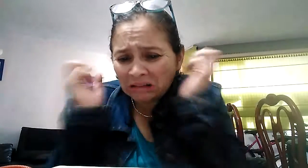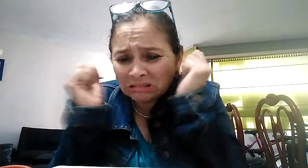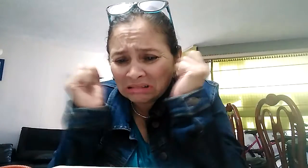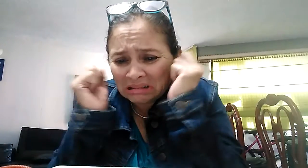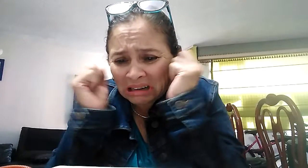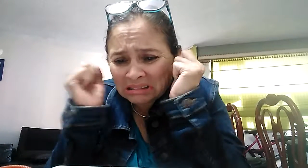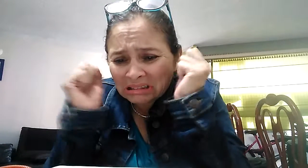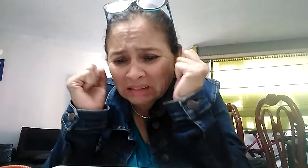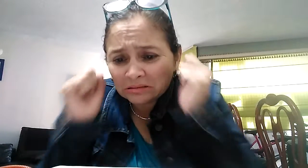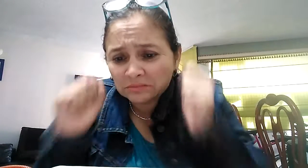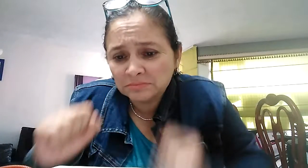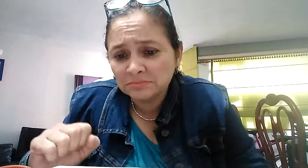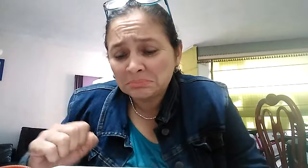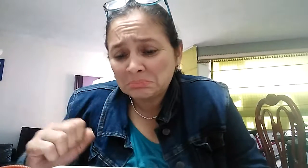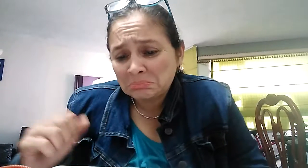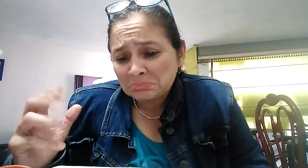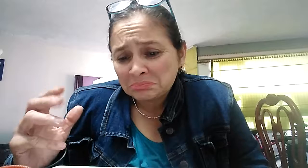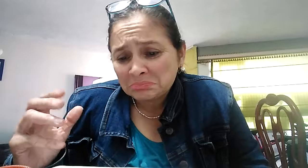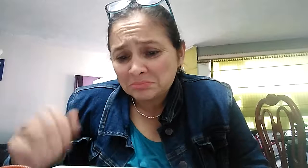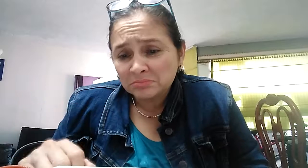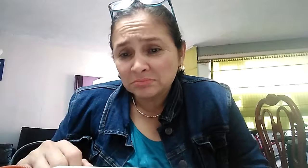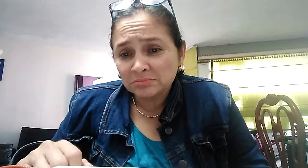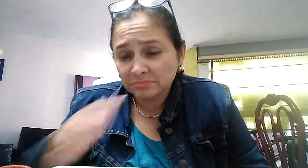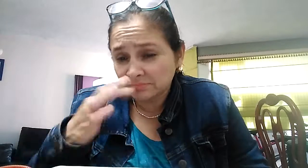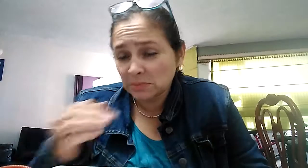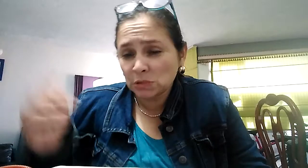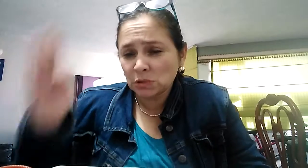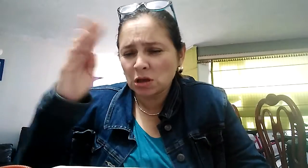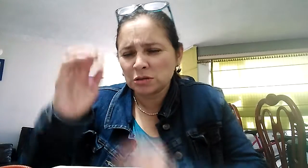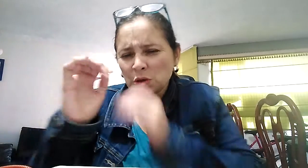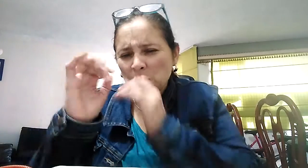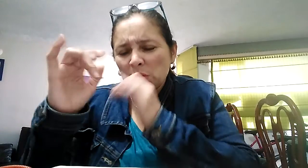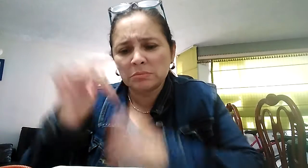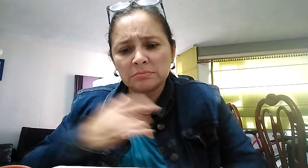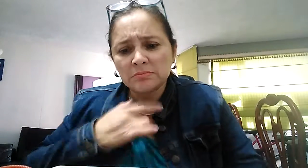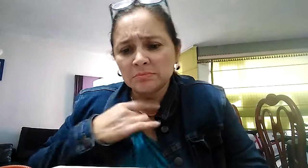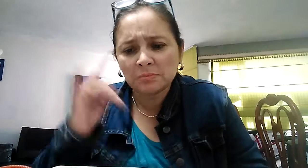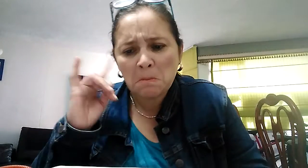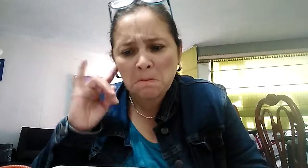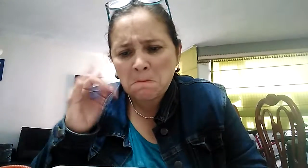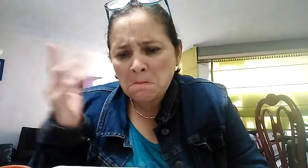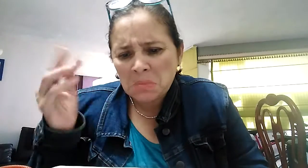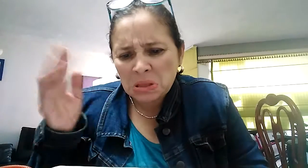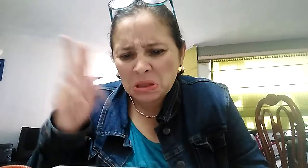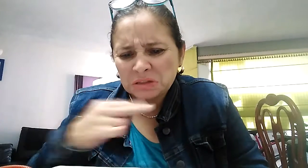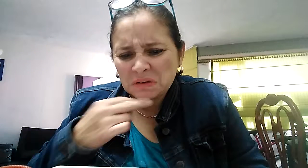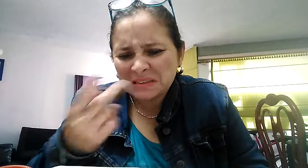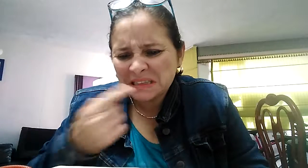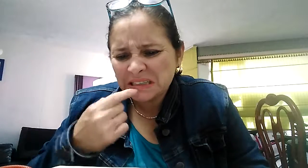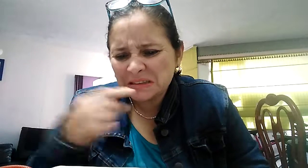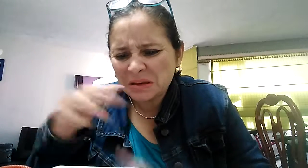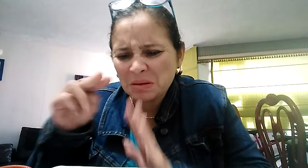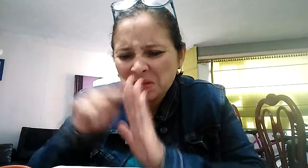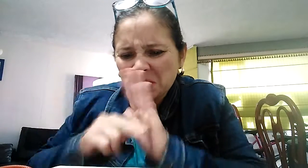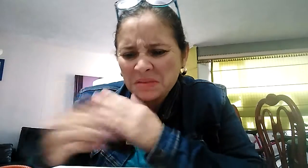Yo, esta es mi voz ahora. Suena genial. Suena genial. Conocí chicos que cambiaron la voz,